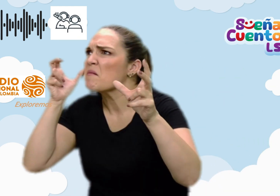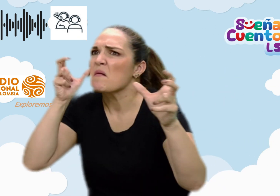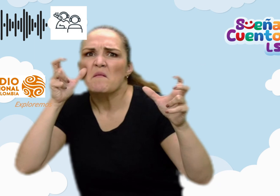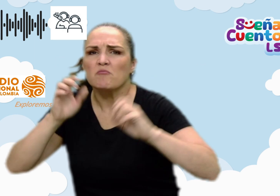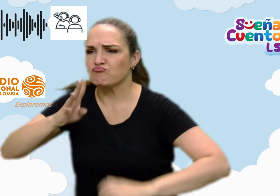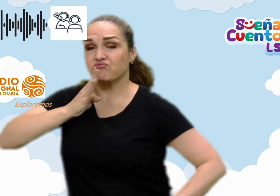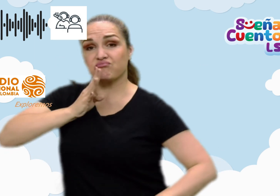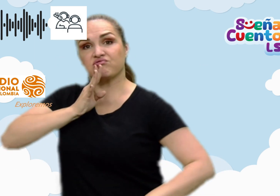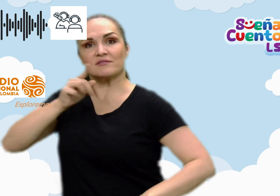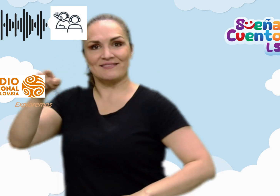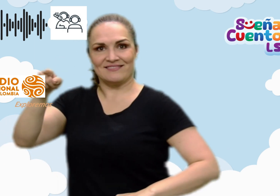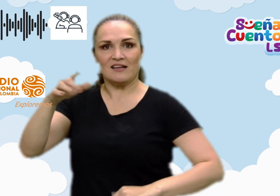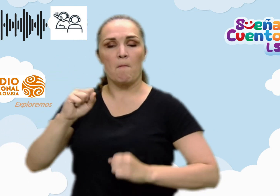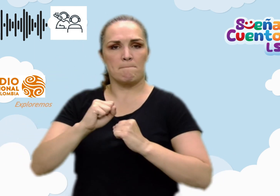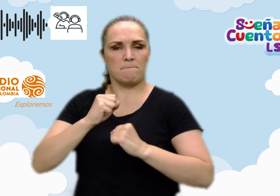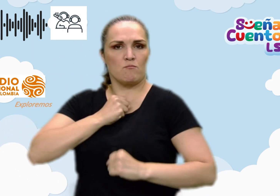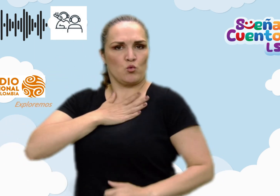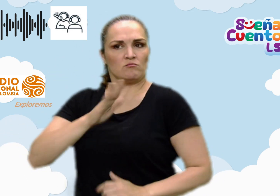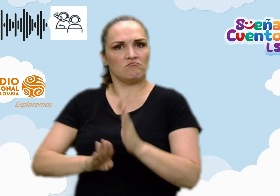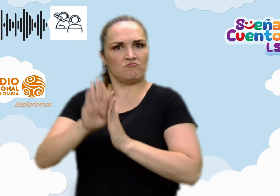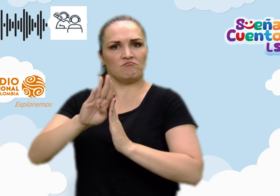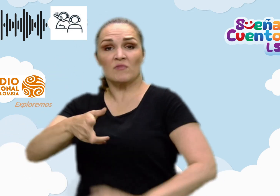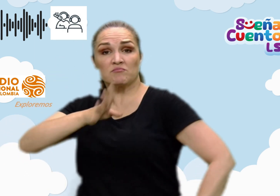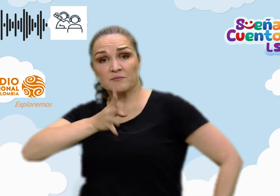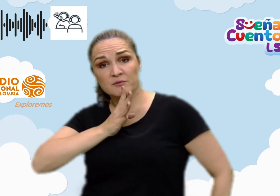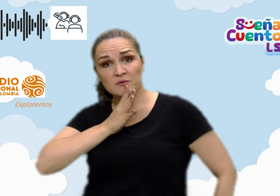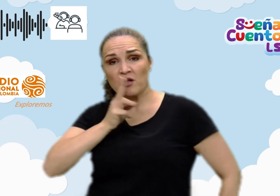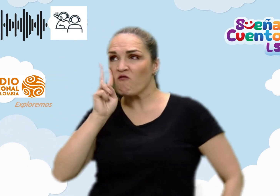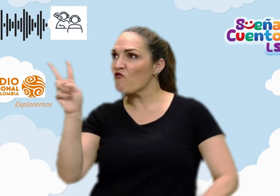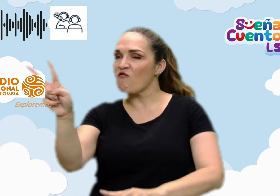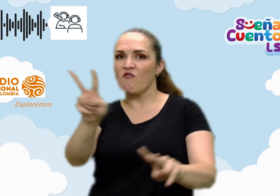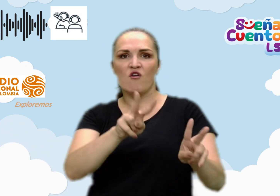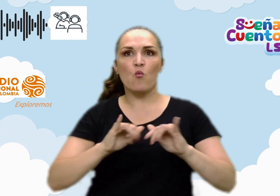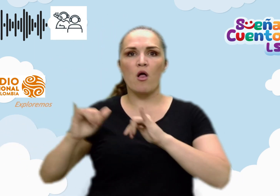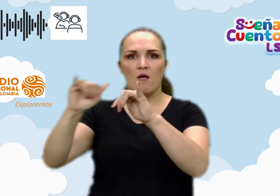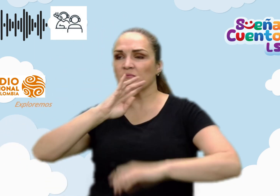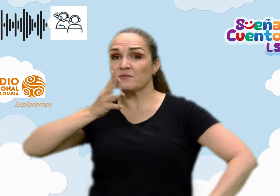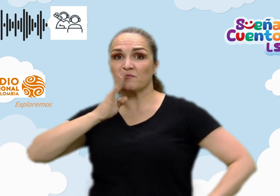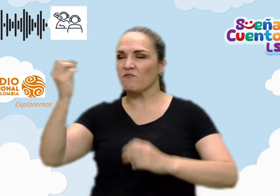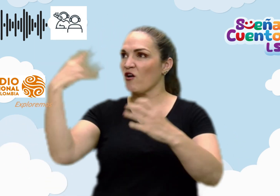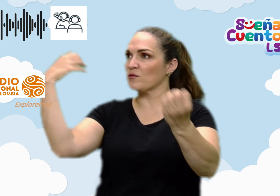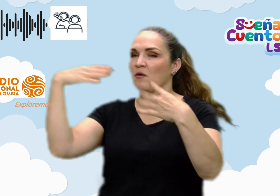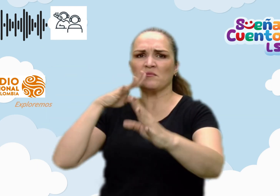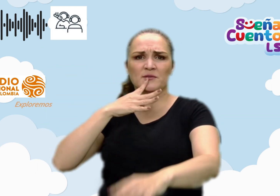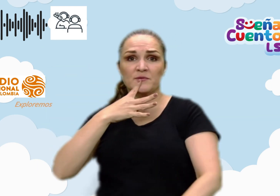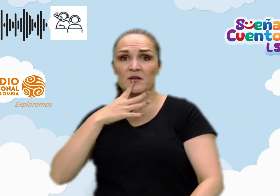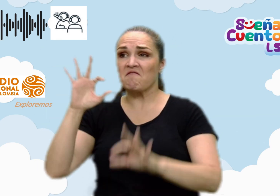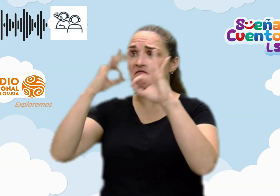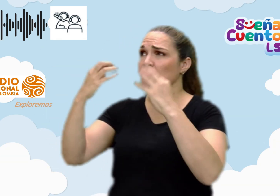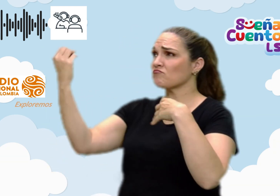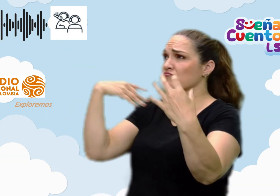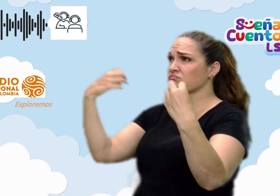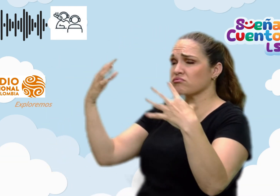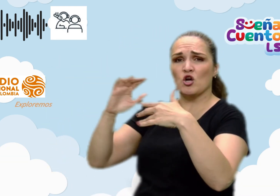que los niños oyentes. Entonces, un niño oyente tiene más posibilidad de exponerse a hablar, Claro, ¿sí? Porque claro. toda